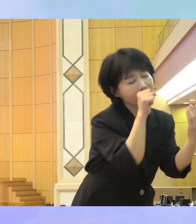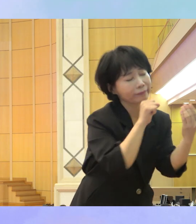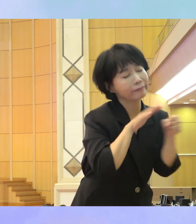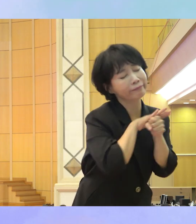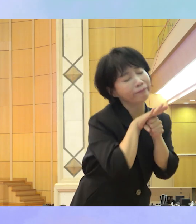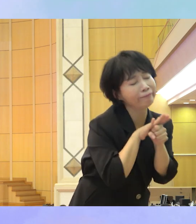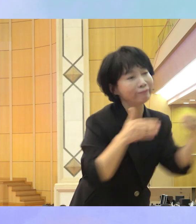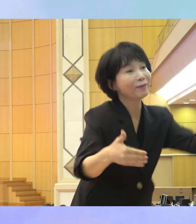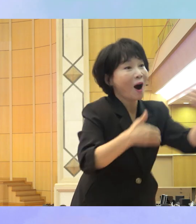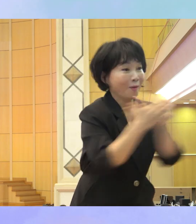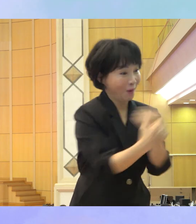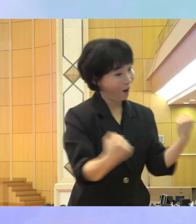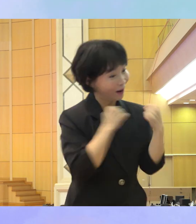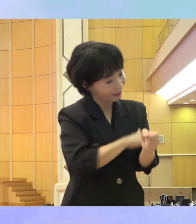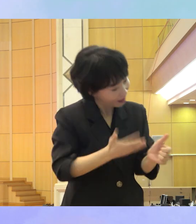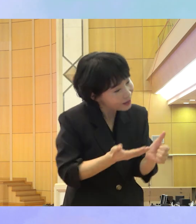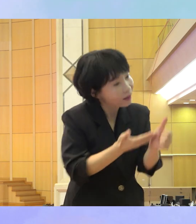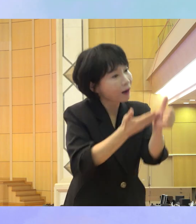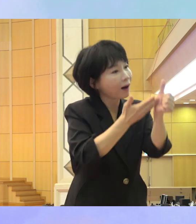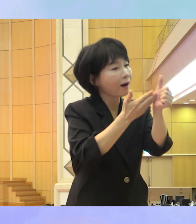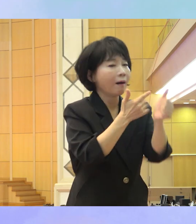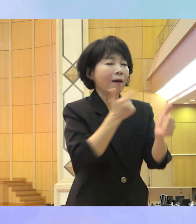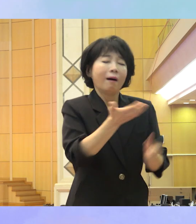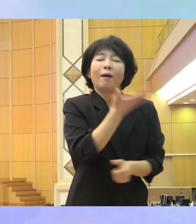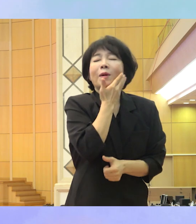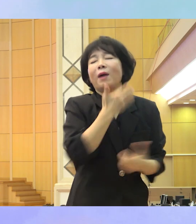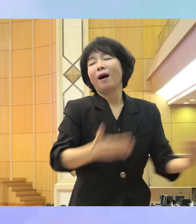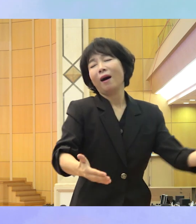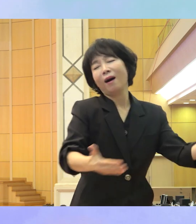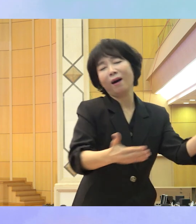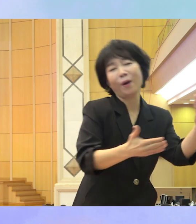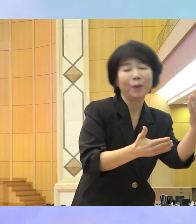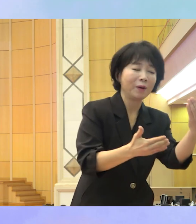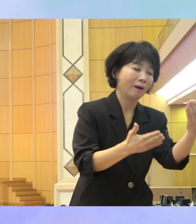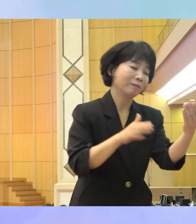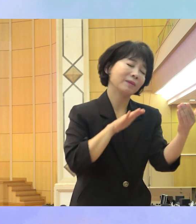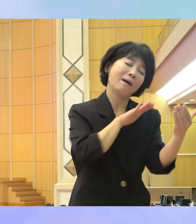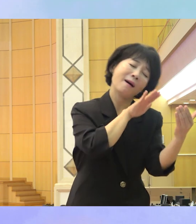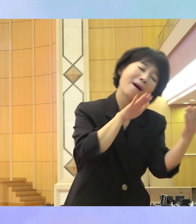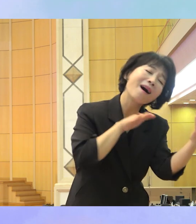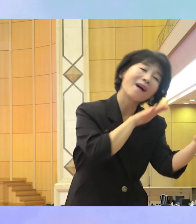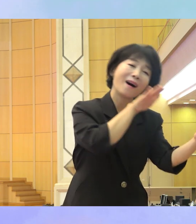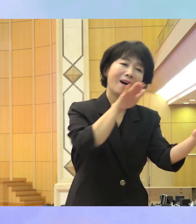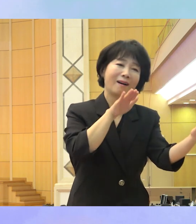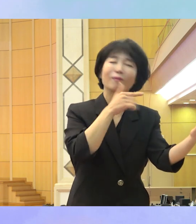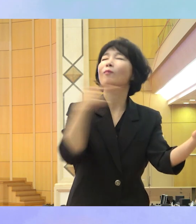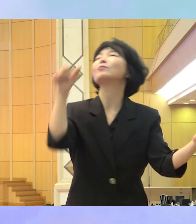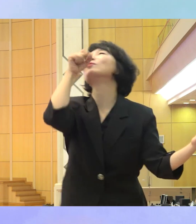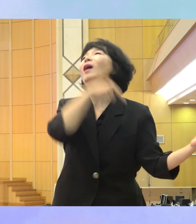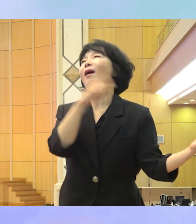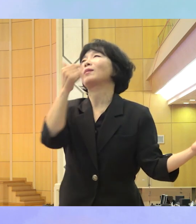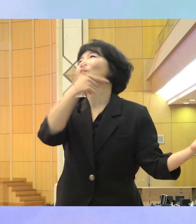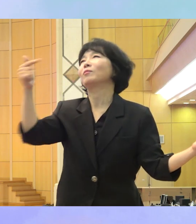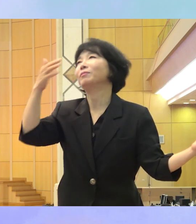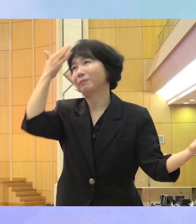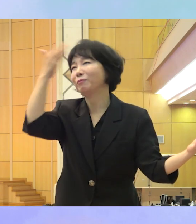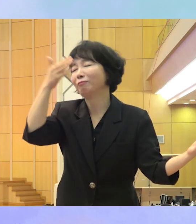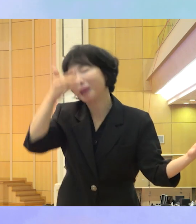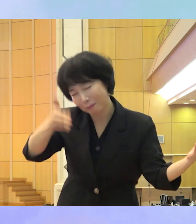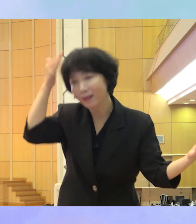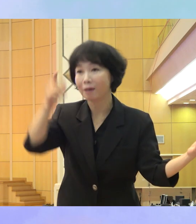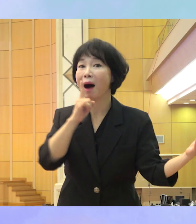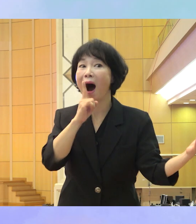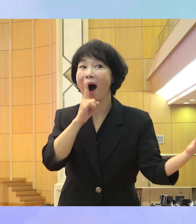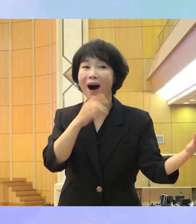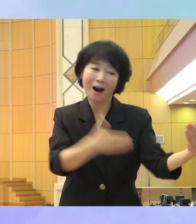얼마나 건강하게 귀엽게 얼마나 사랑스러운지 몰라요.